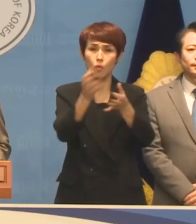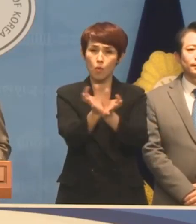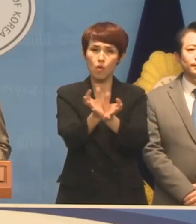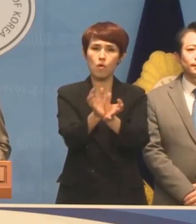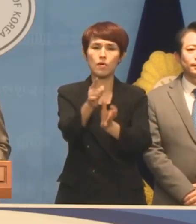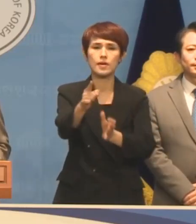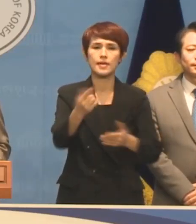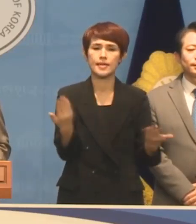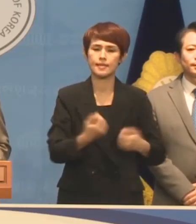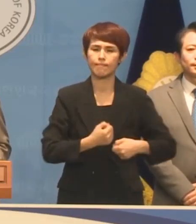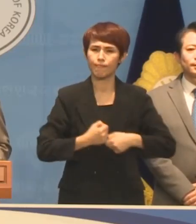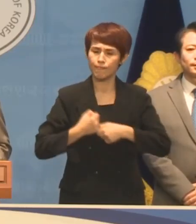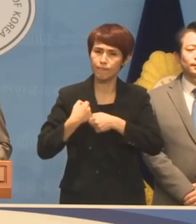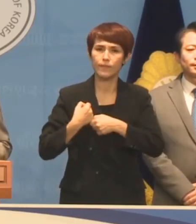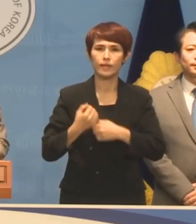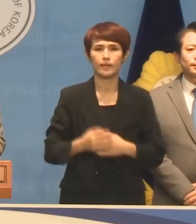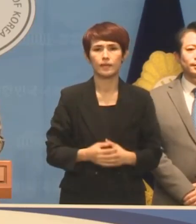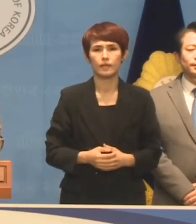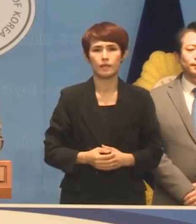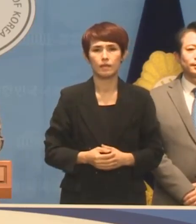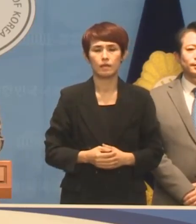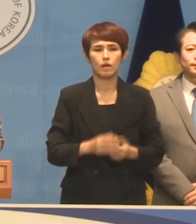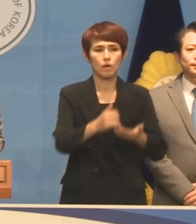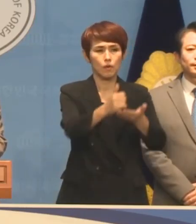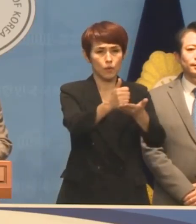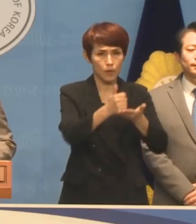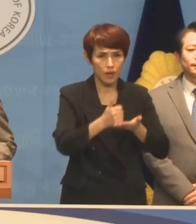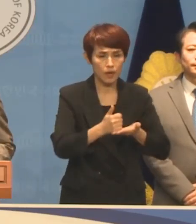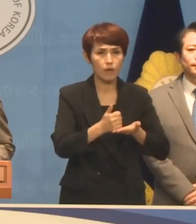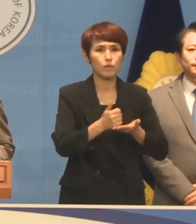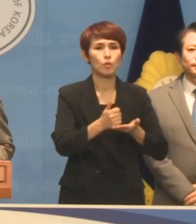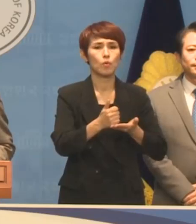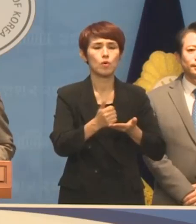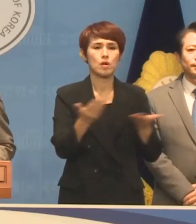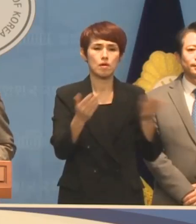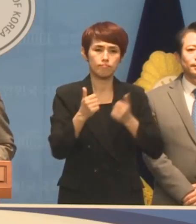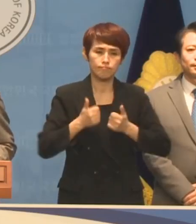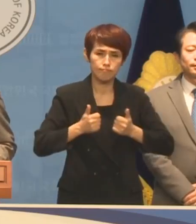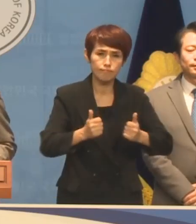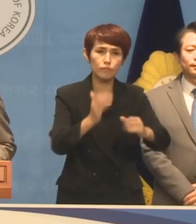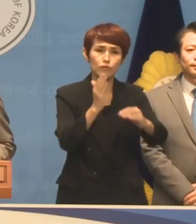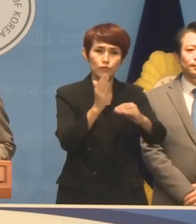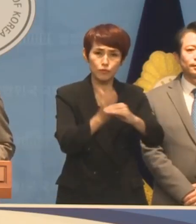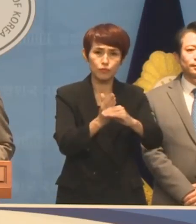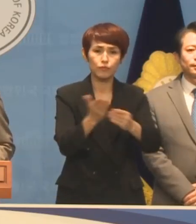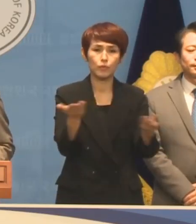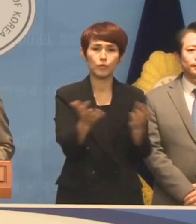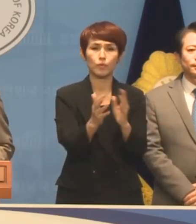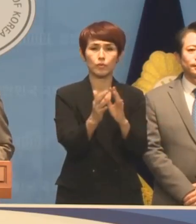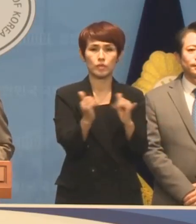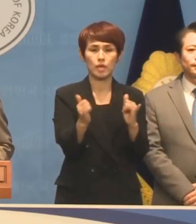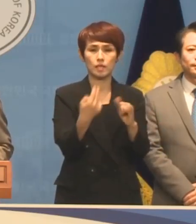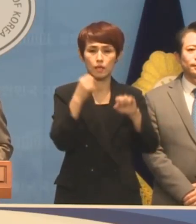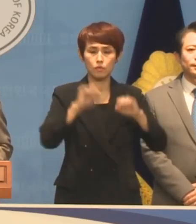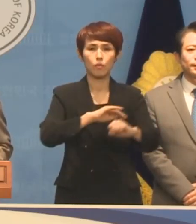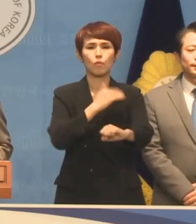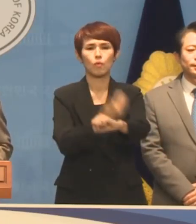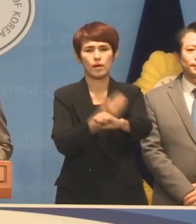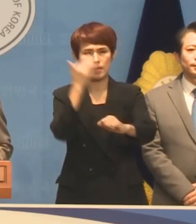명백한 직무유기이자 선량한 고객들과 성실히 업무를 수행 중인 노동자들의